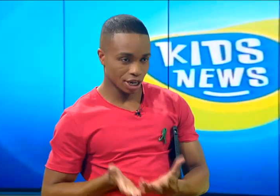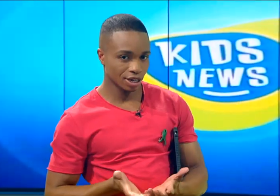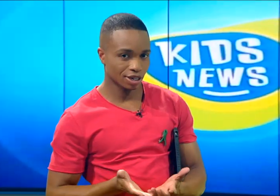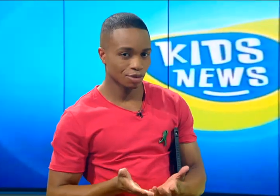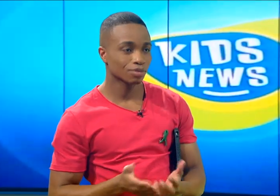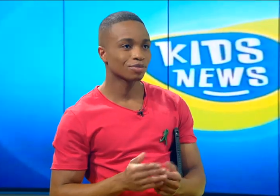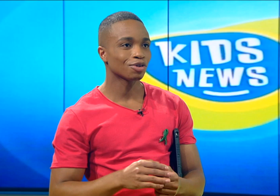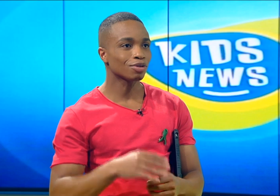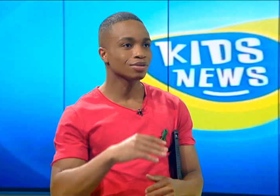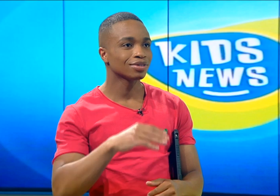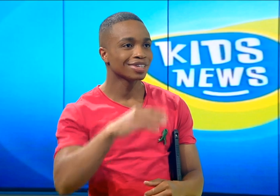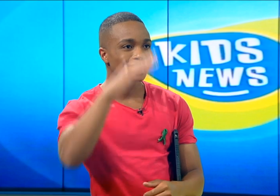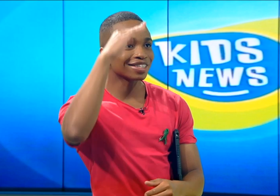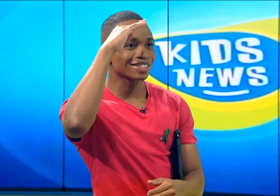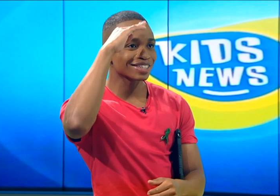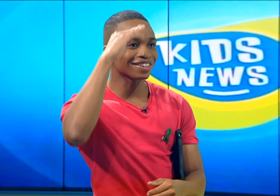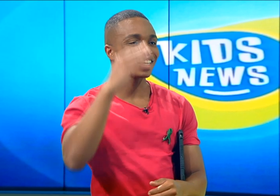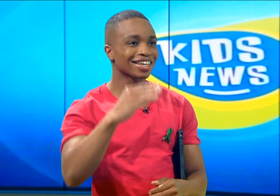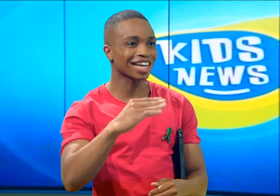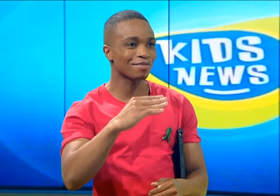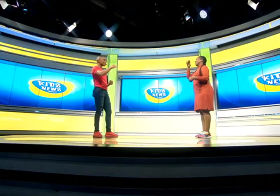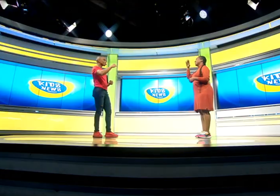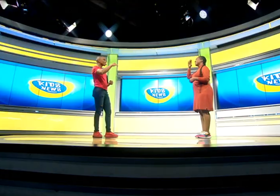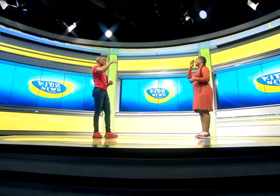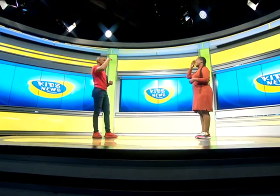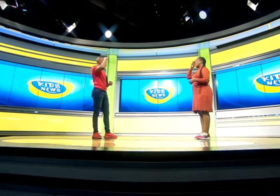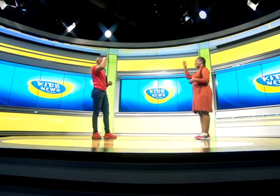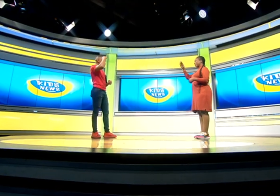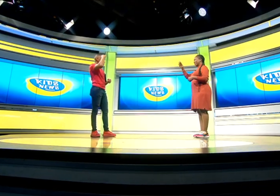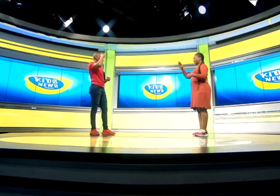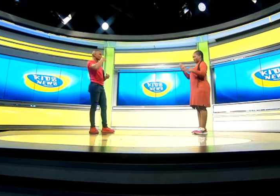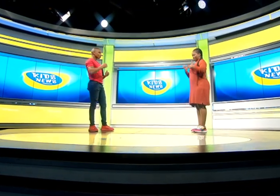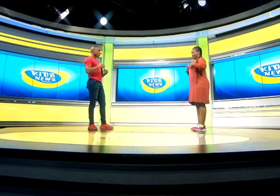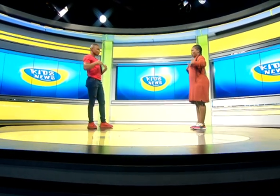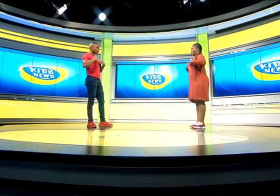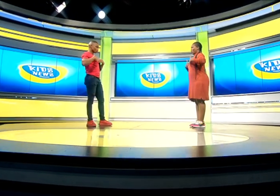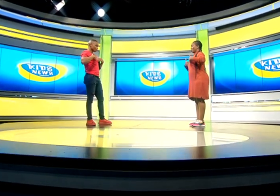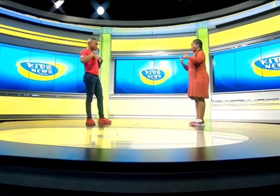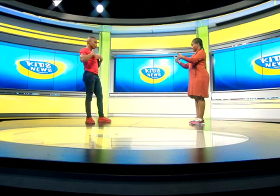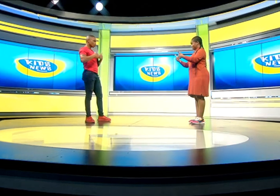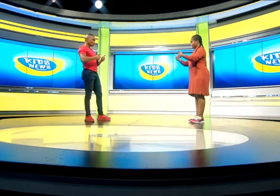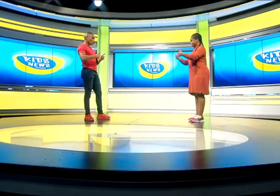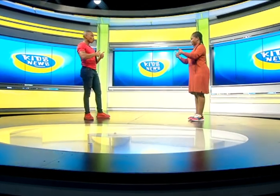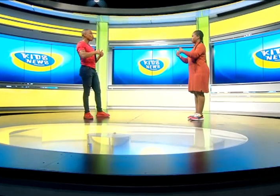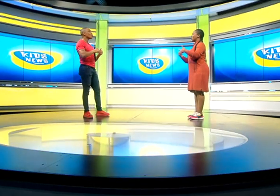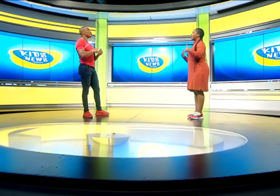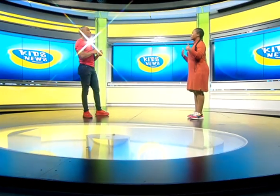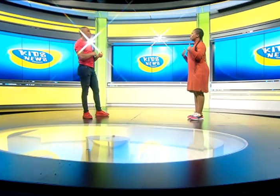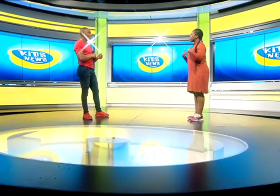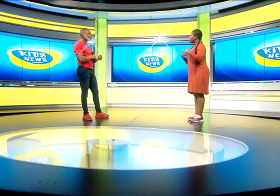Unjani? Ay. Okay, asiqale phansi futhi. Sawubona. Unjani? Oh. And